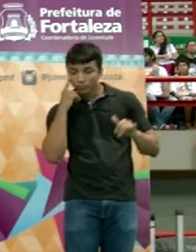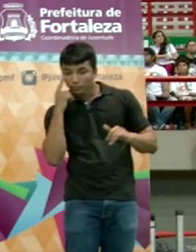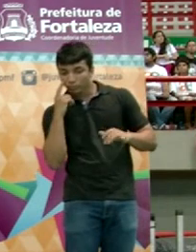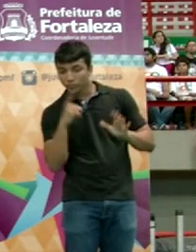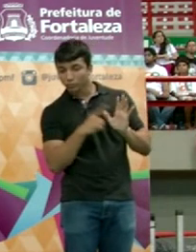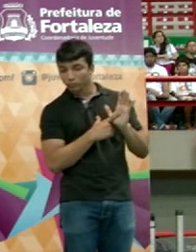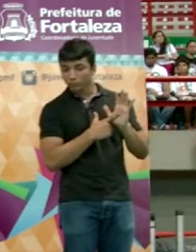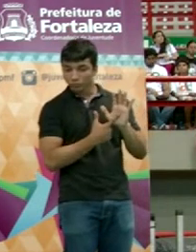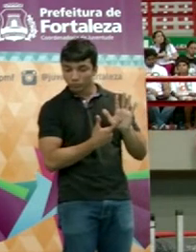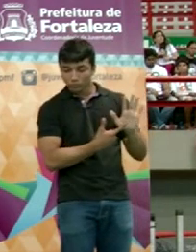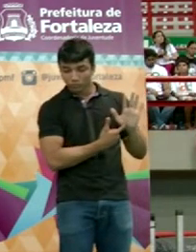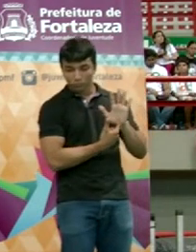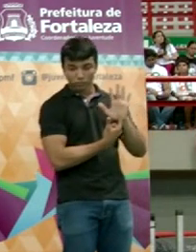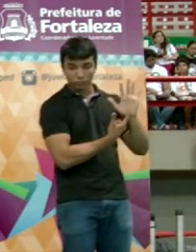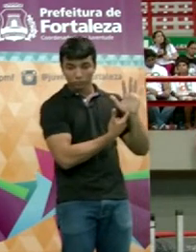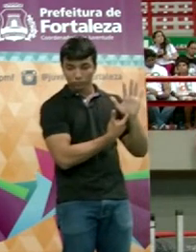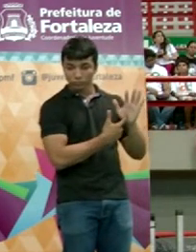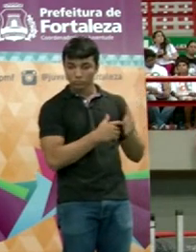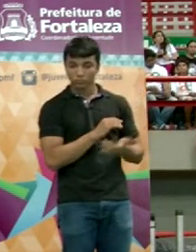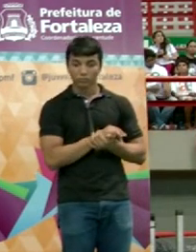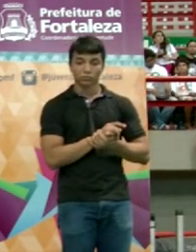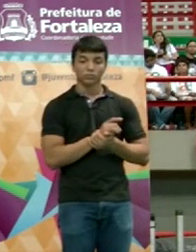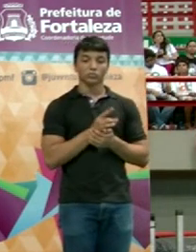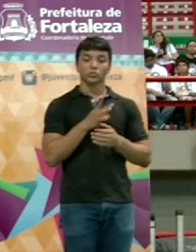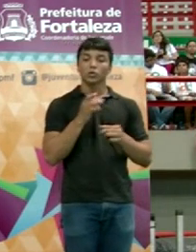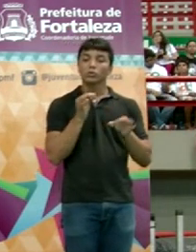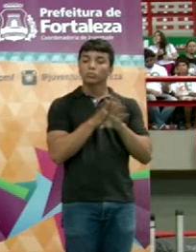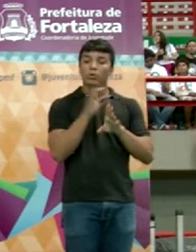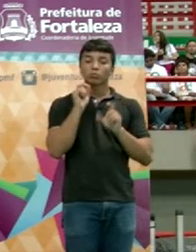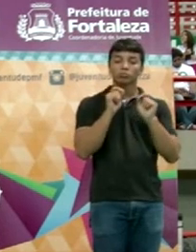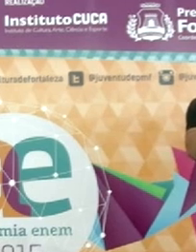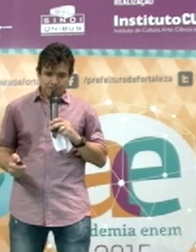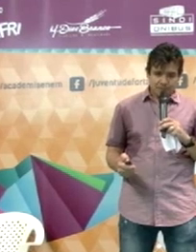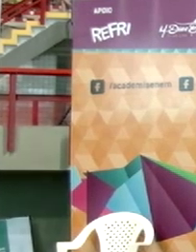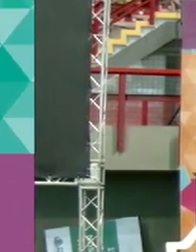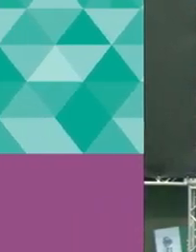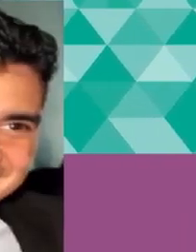vocês acessarem, e eu queria só fechar a nossa aula.